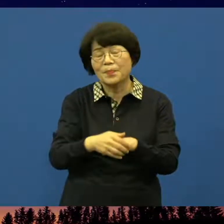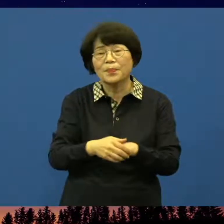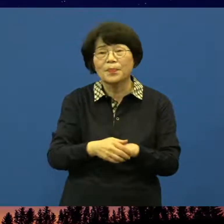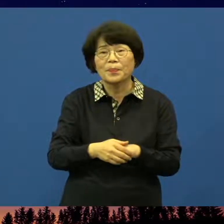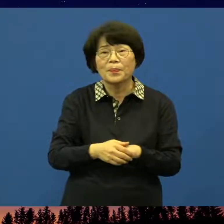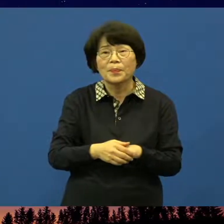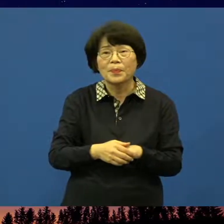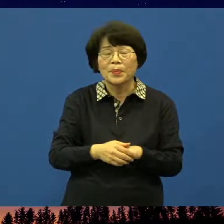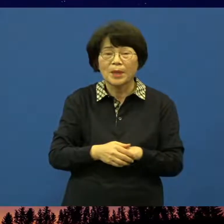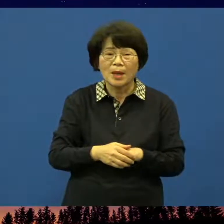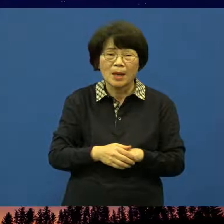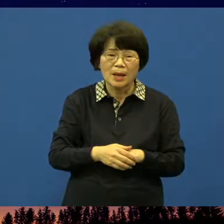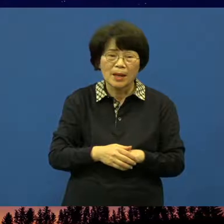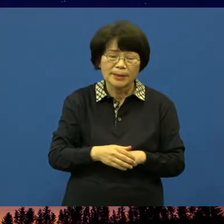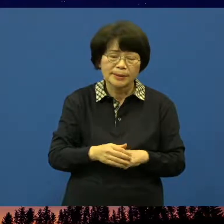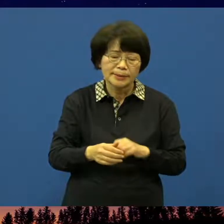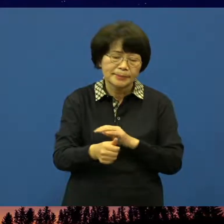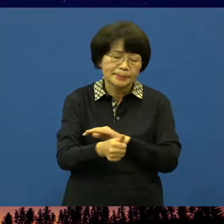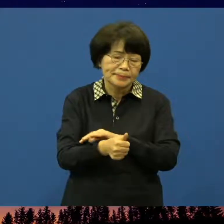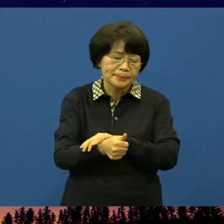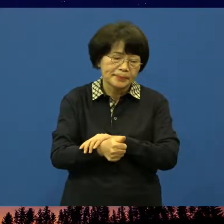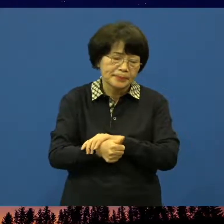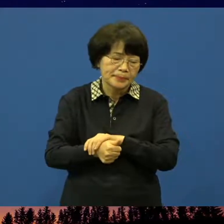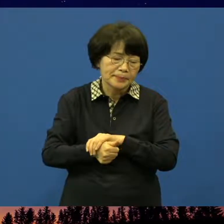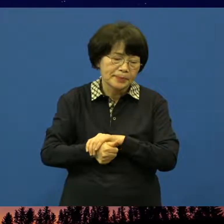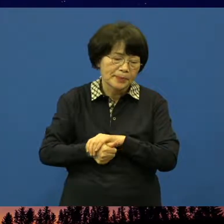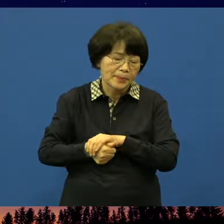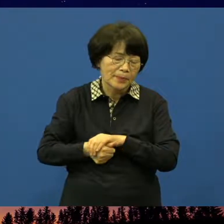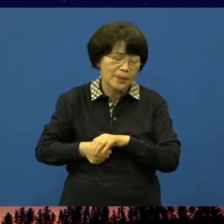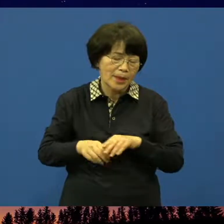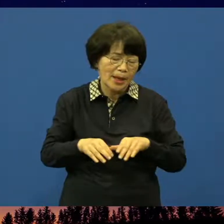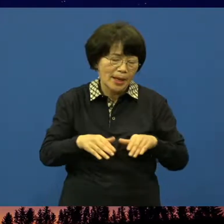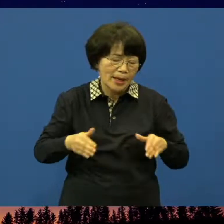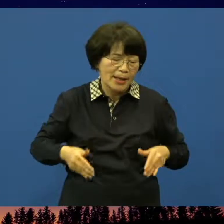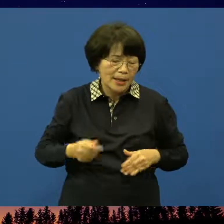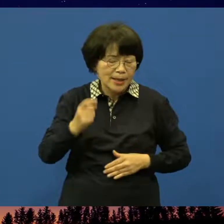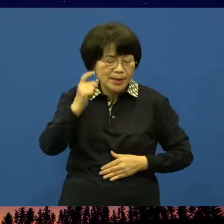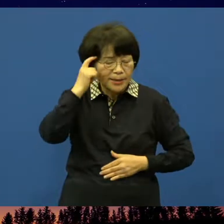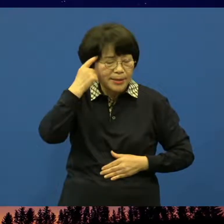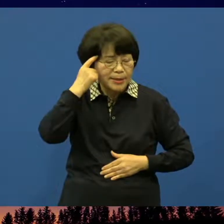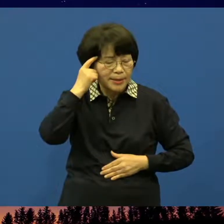우울증은 뭘 행동하지 않는 거예요. 굉장히 오랫동안 생각하다 다 지나가 버리고 이런 분들이에요.